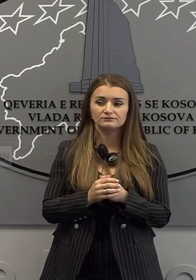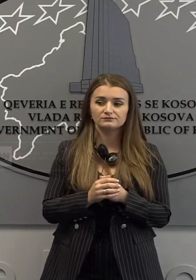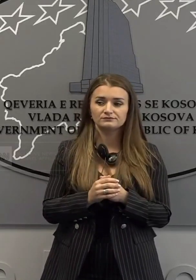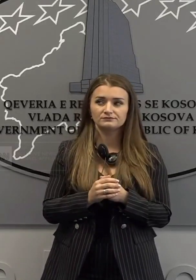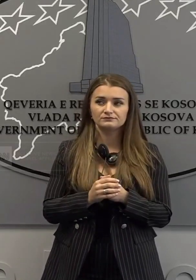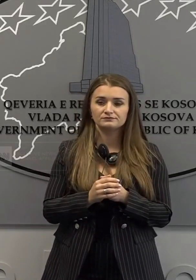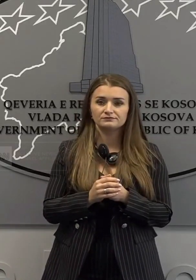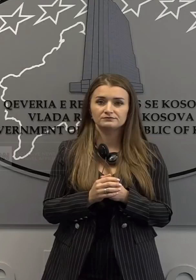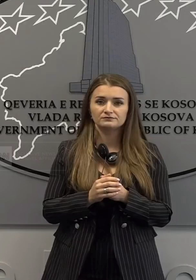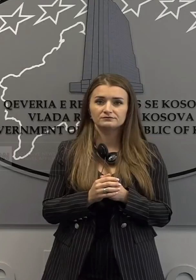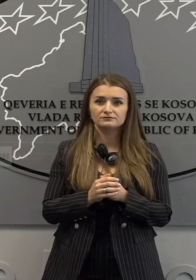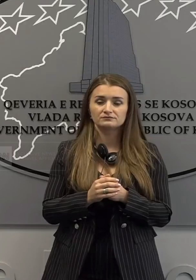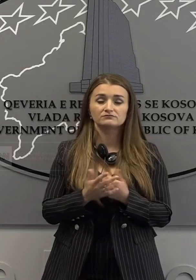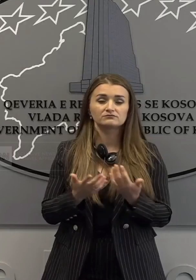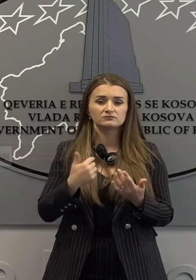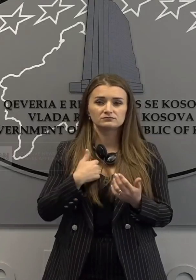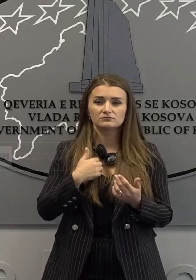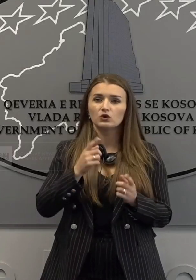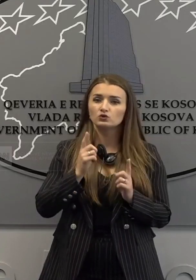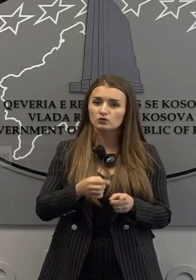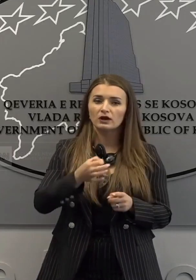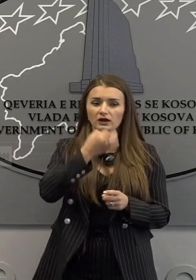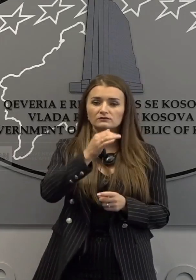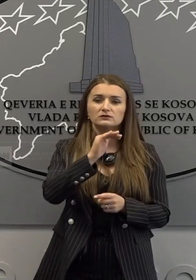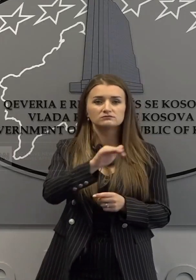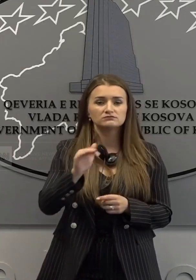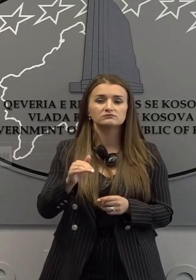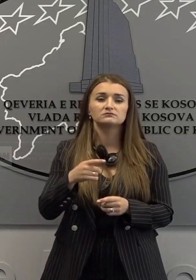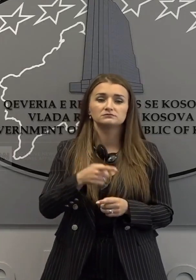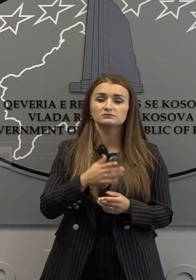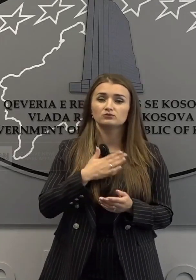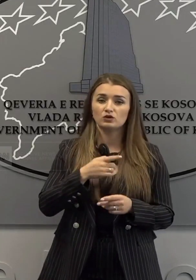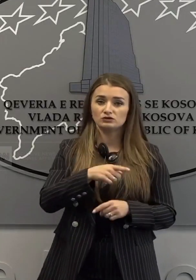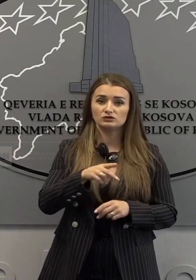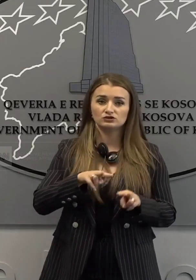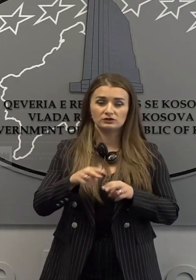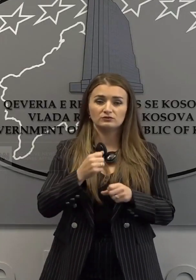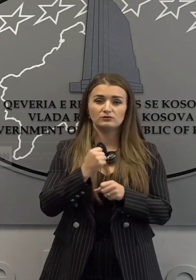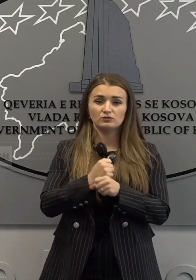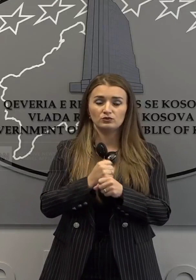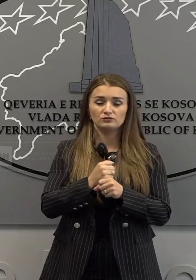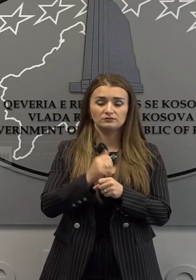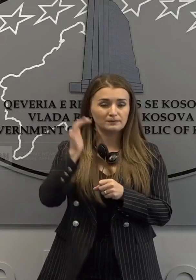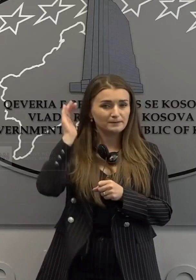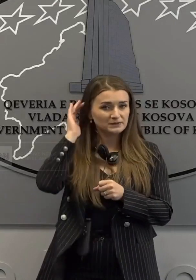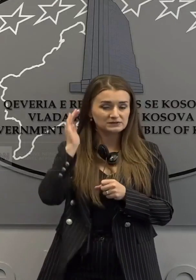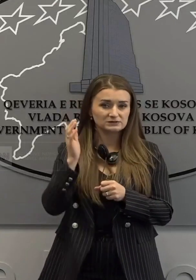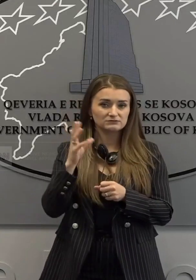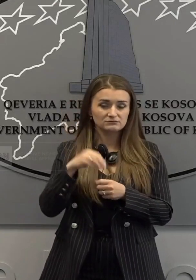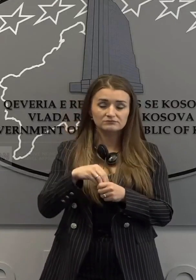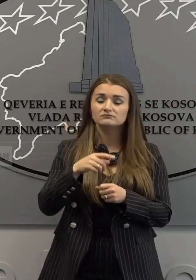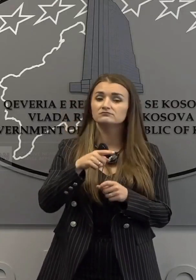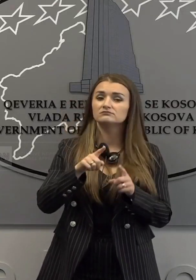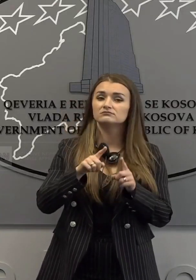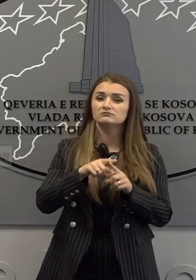Kështu ka deklaruar. Dua t'ju informoj se në atë sekond që prokuroria jonë dhe Ministria e Punëve të Brendshme janë vendosur që ta kryejnë plotësisht punën e